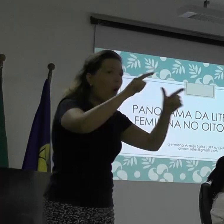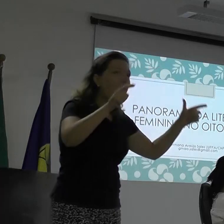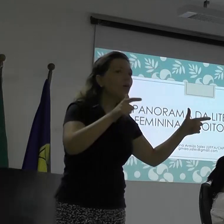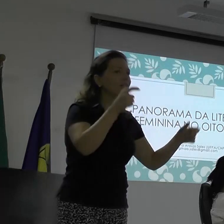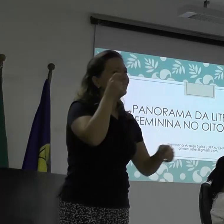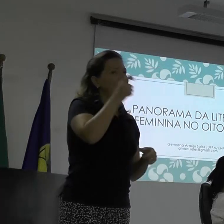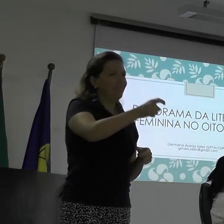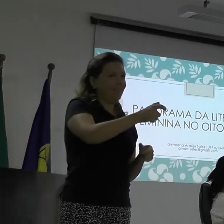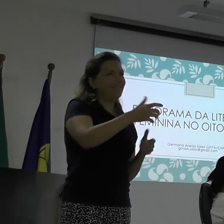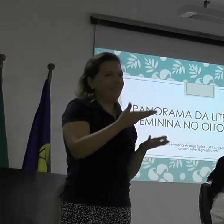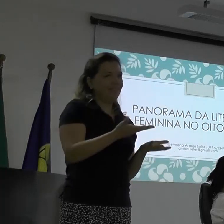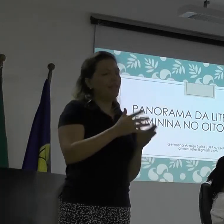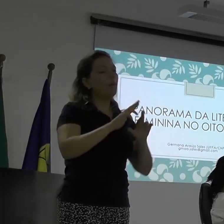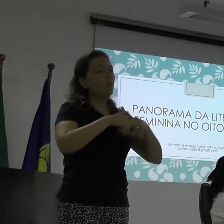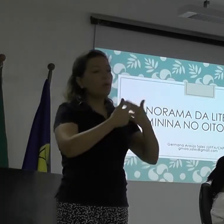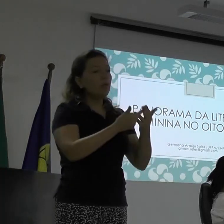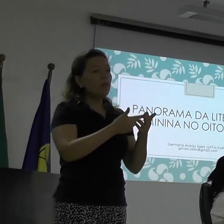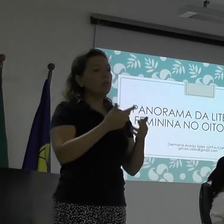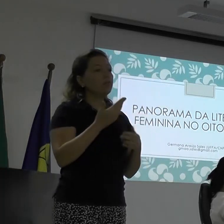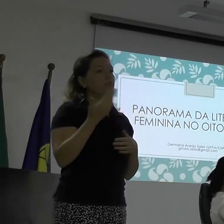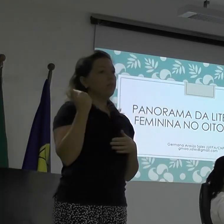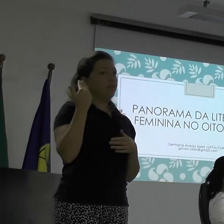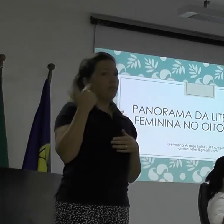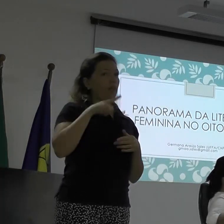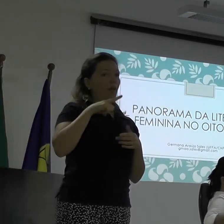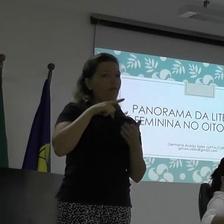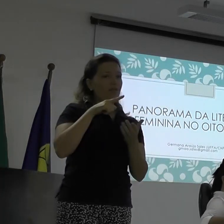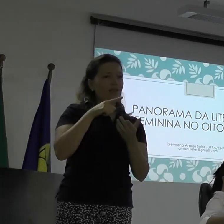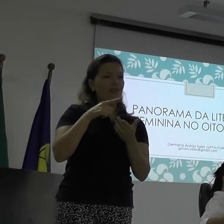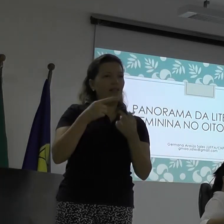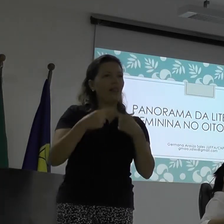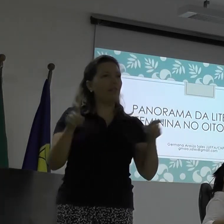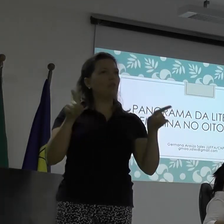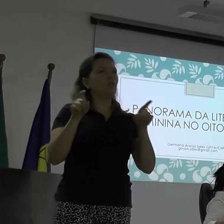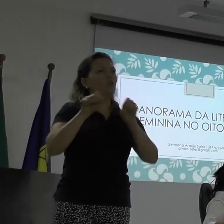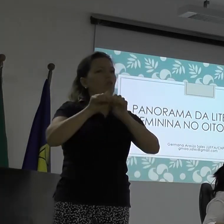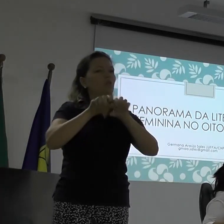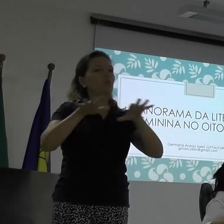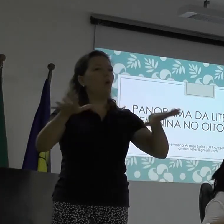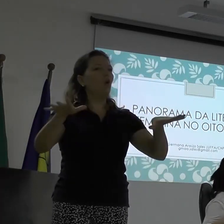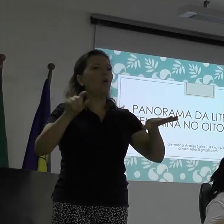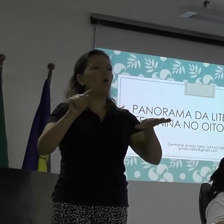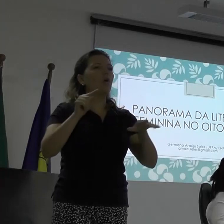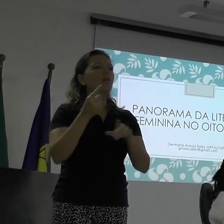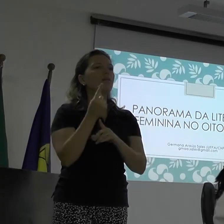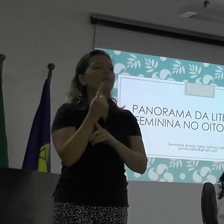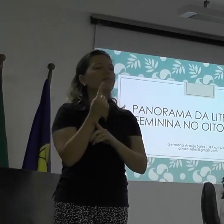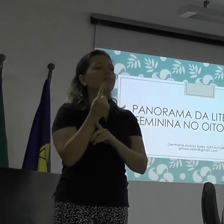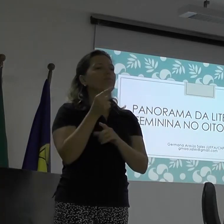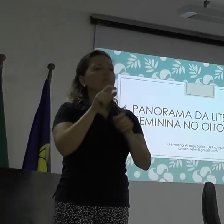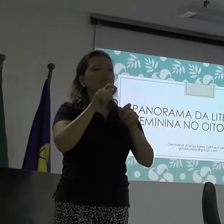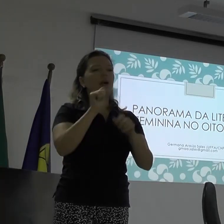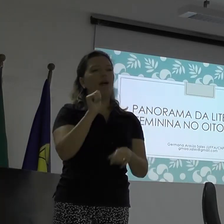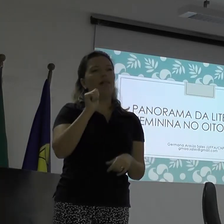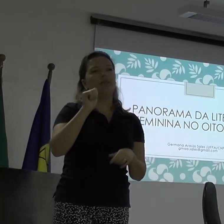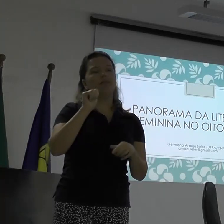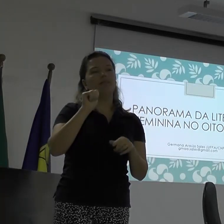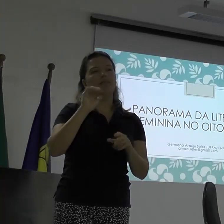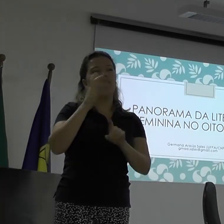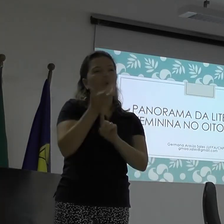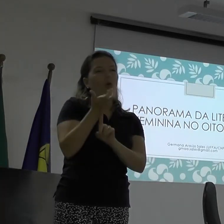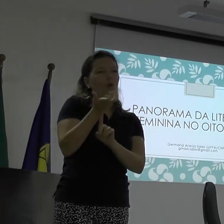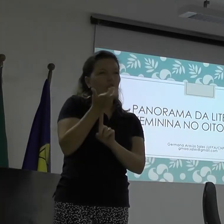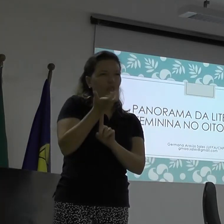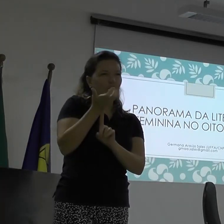que Zaide Musar lançou a antologia das autoras oitocentistas. E